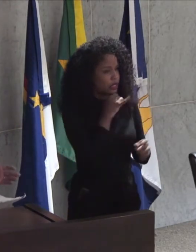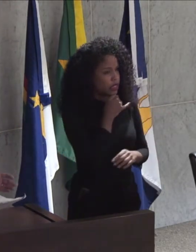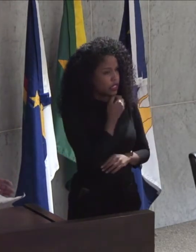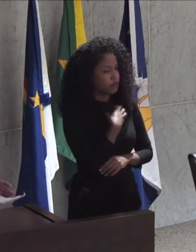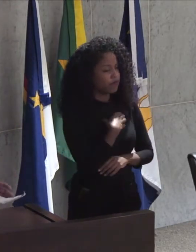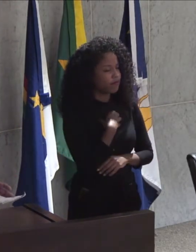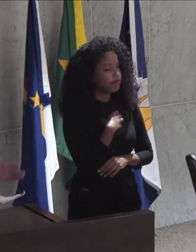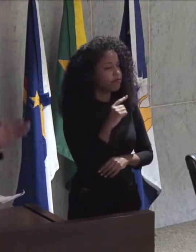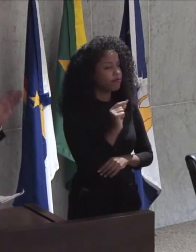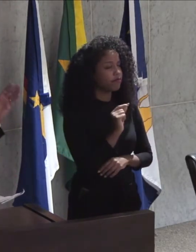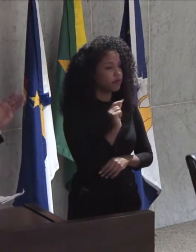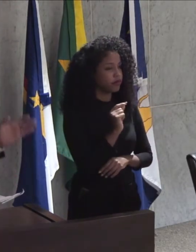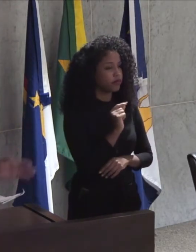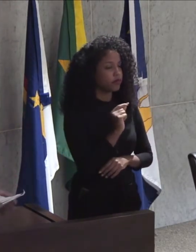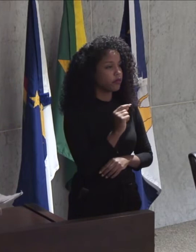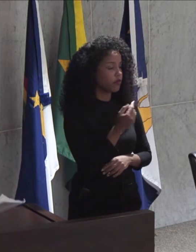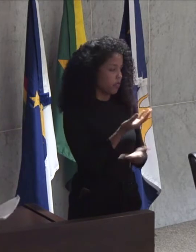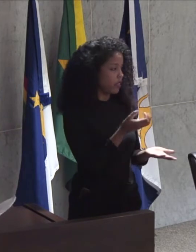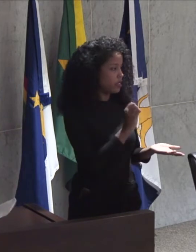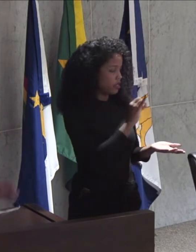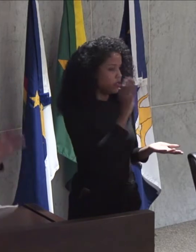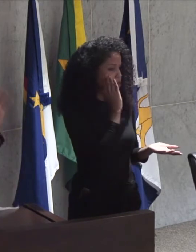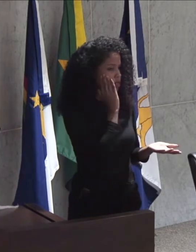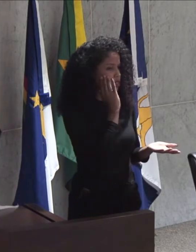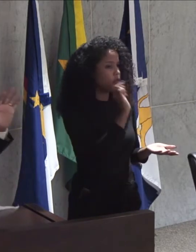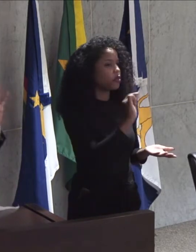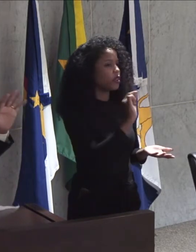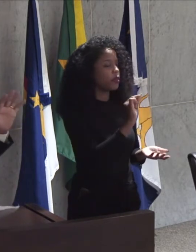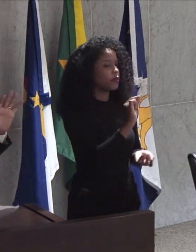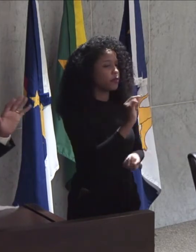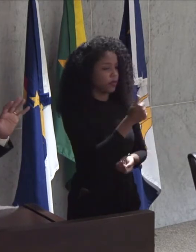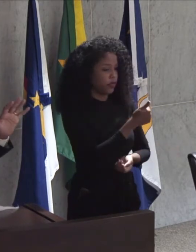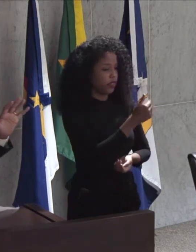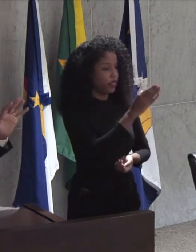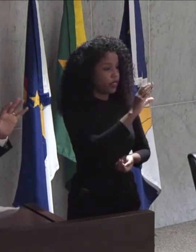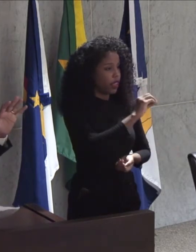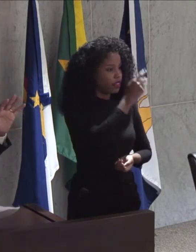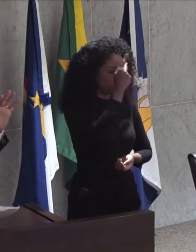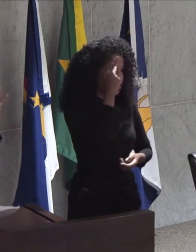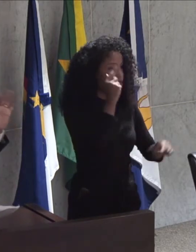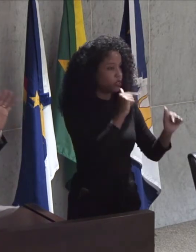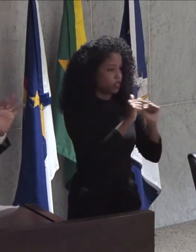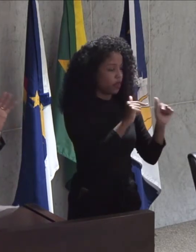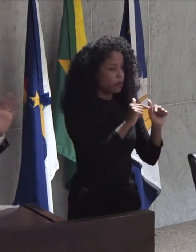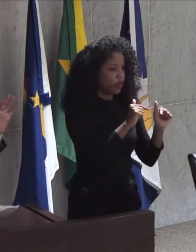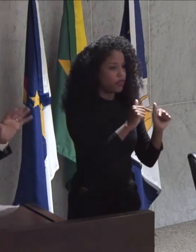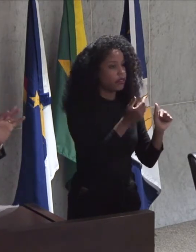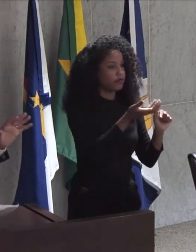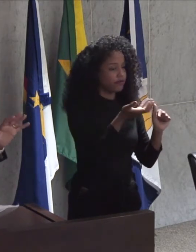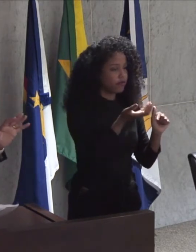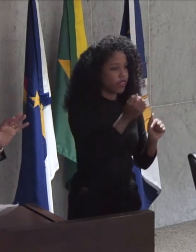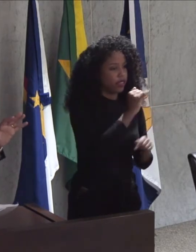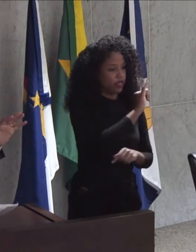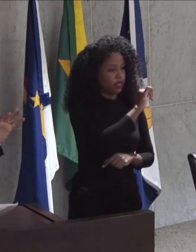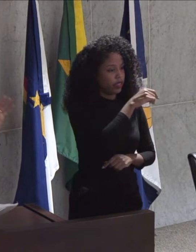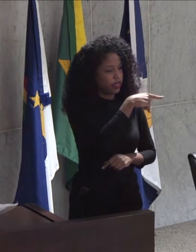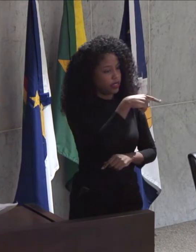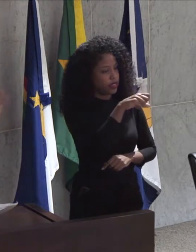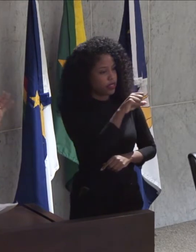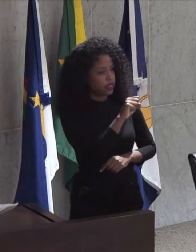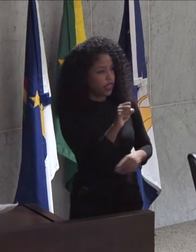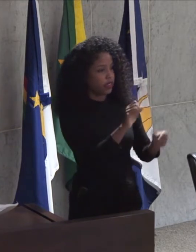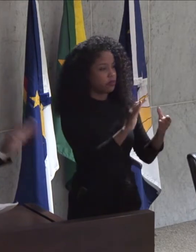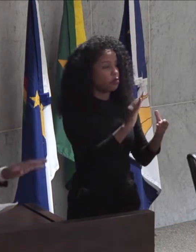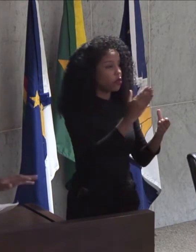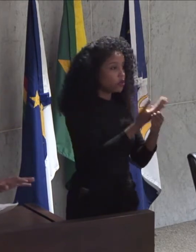saber, se eu entendi, Inês, que a cada 10 trabalhadores que procuram o INSS para em